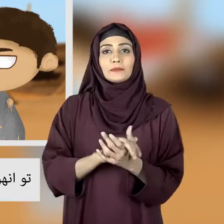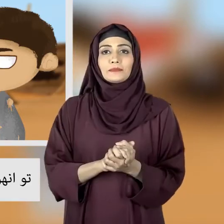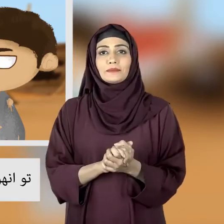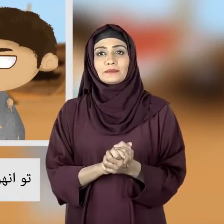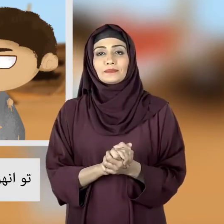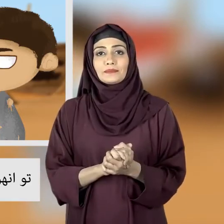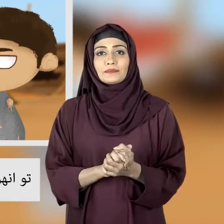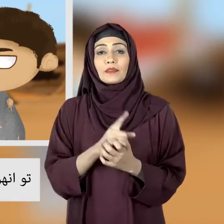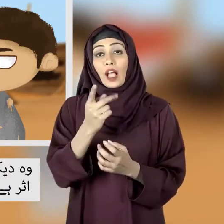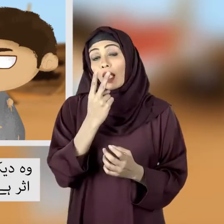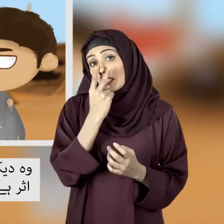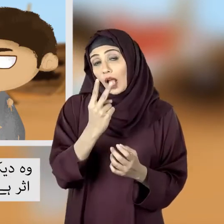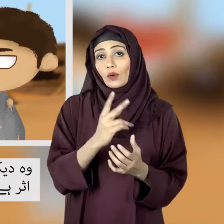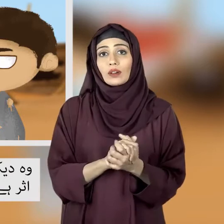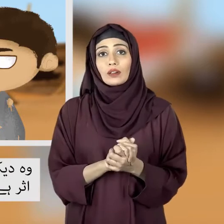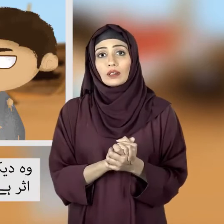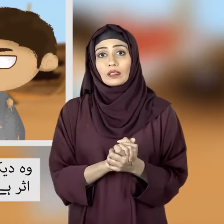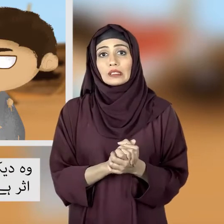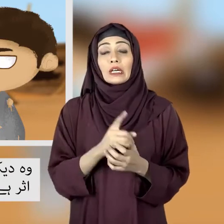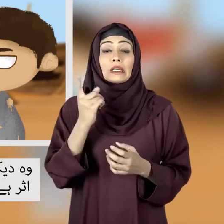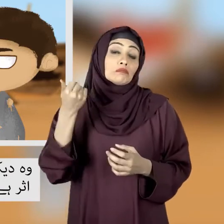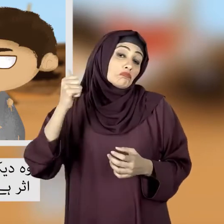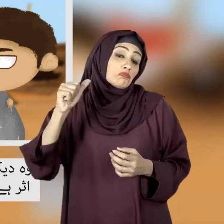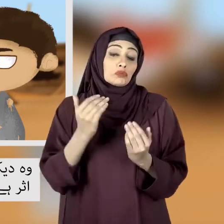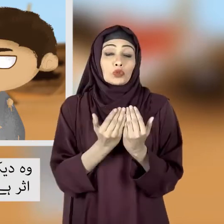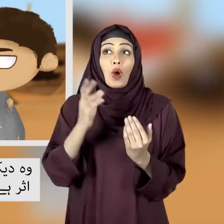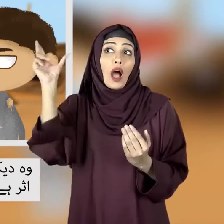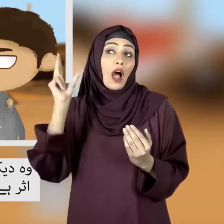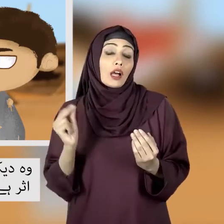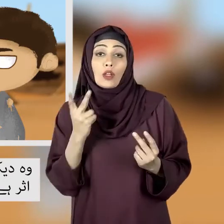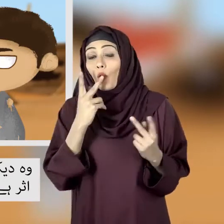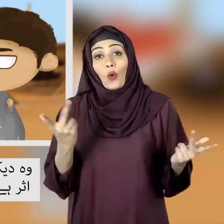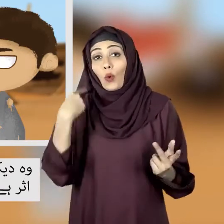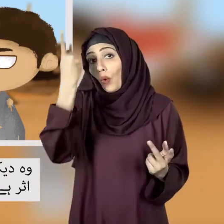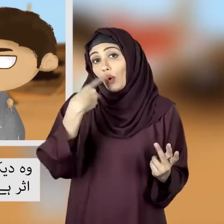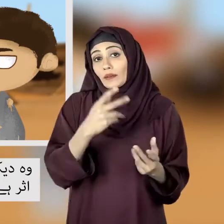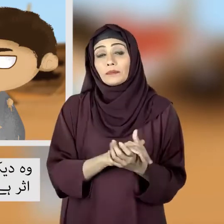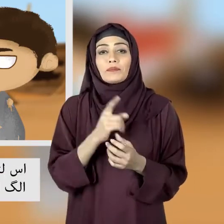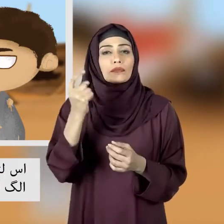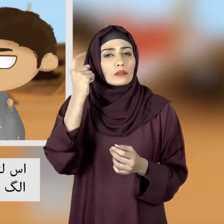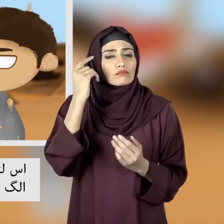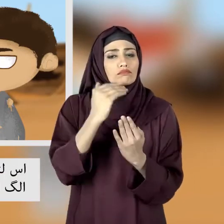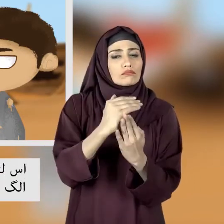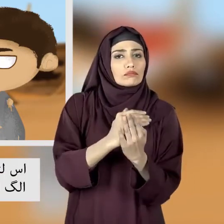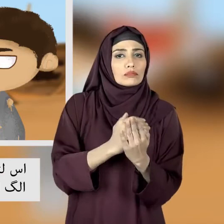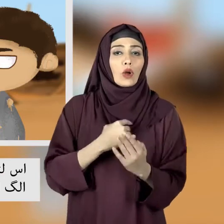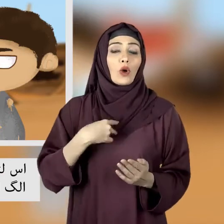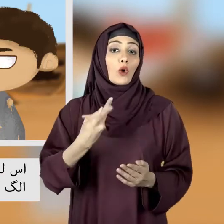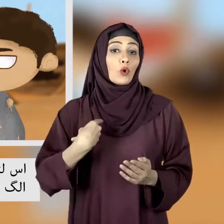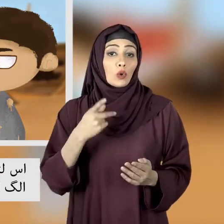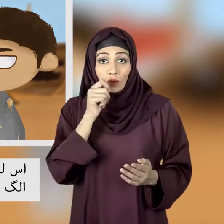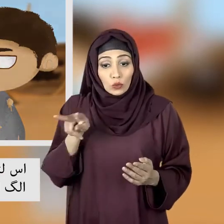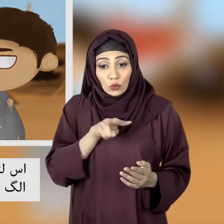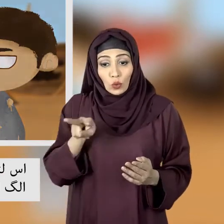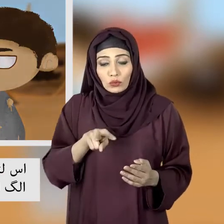کا سوچا۔ وہ دیکھنا چاہتے تھے کہ کس کی دعاؤں میں زیادہ اثر ہے، اس لیے انہوں نے طے کیا